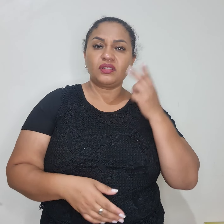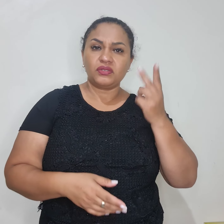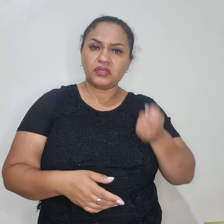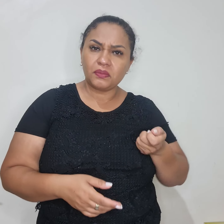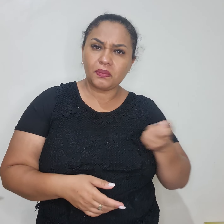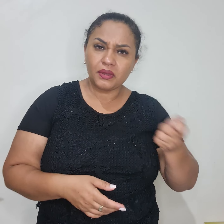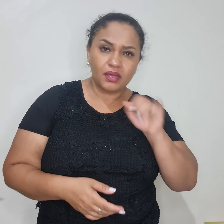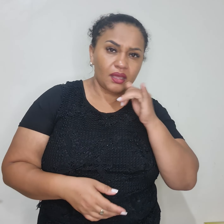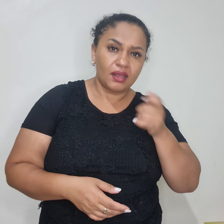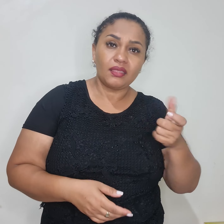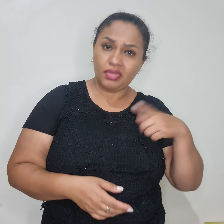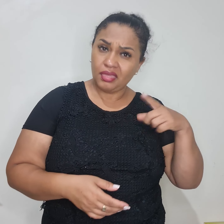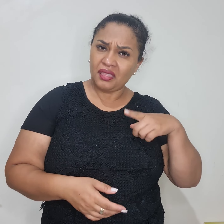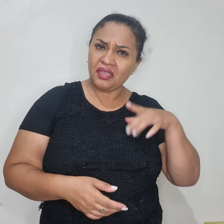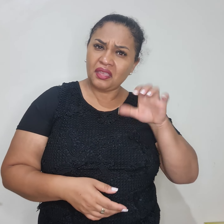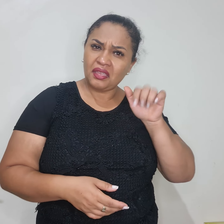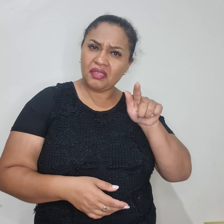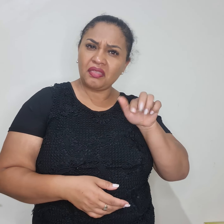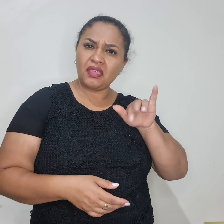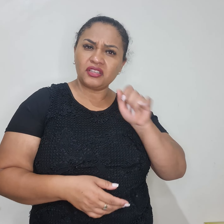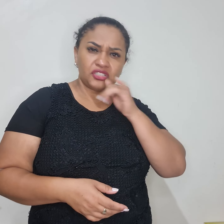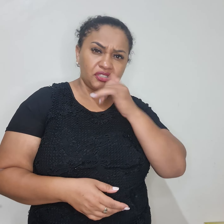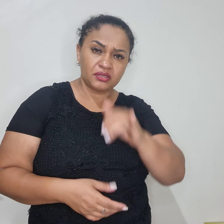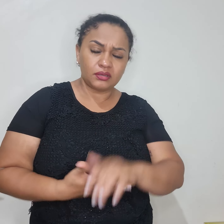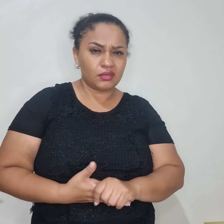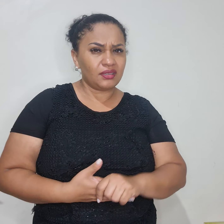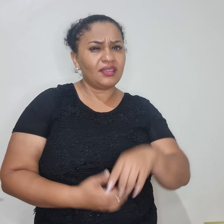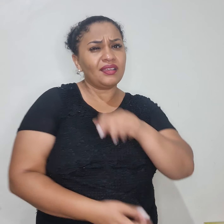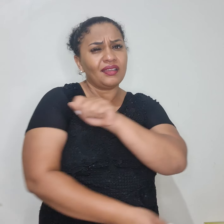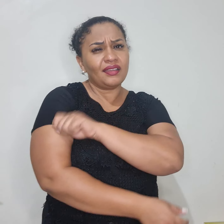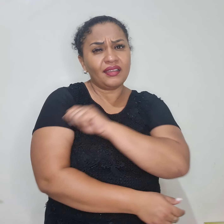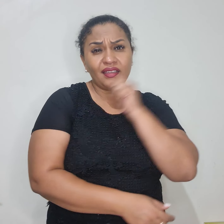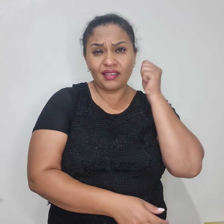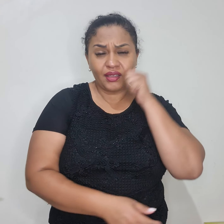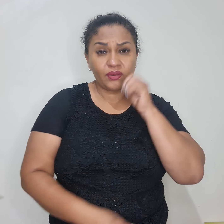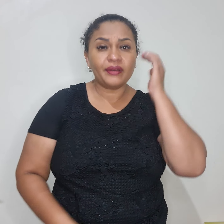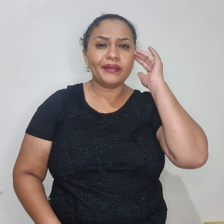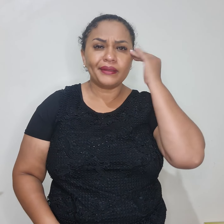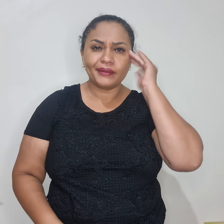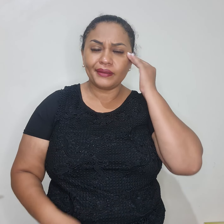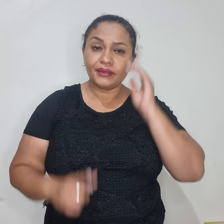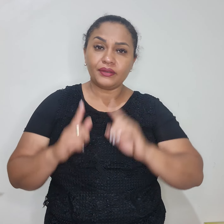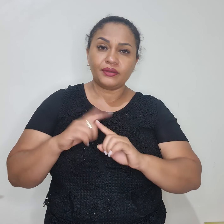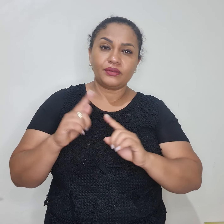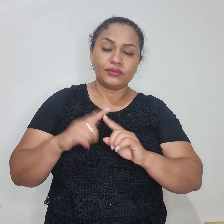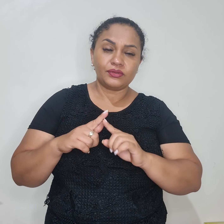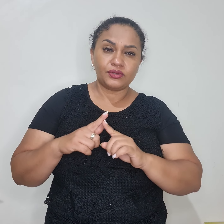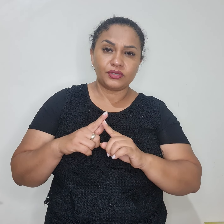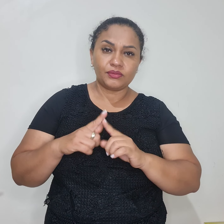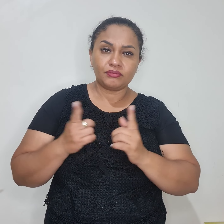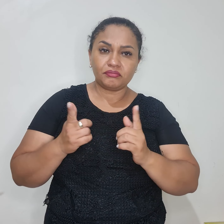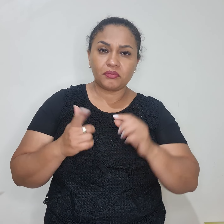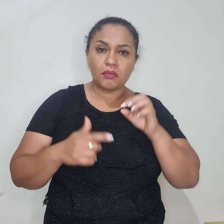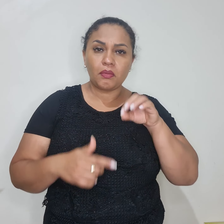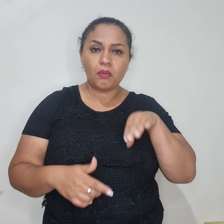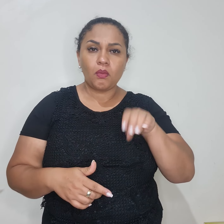tem energia. Será que essas alunas estão entendendo esses modelos? Vamos explicar melhor?